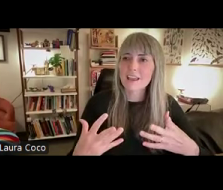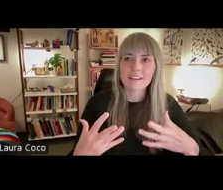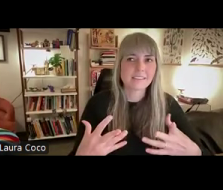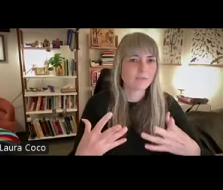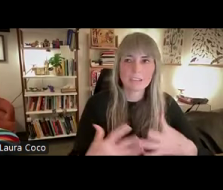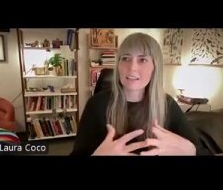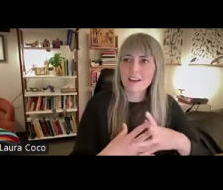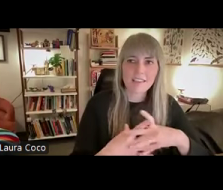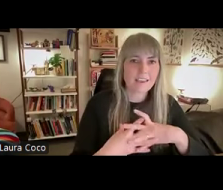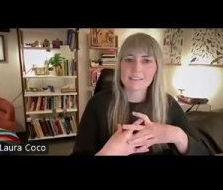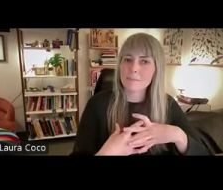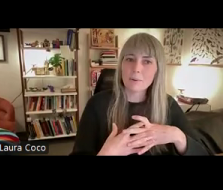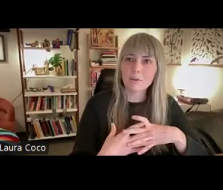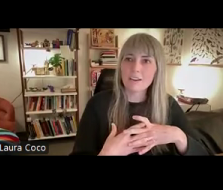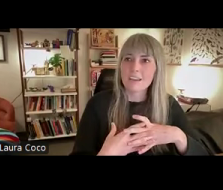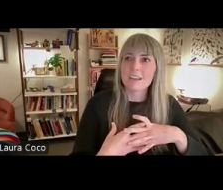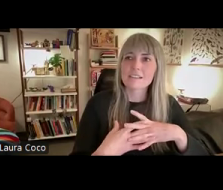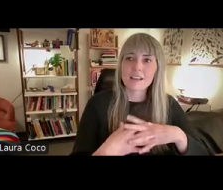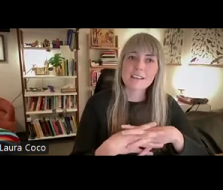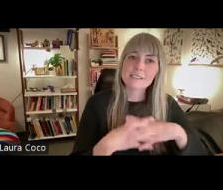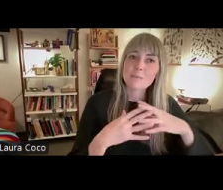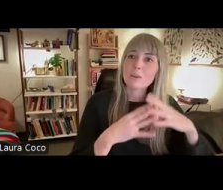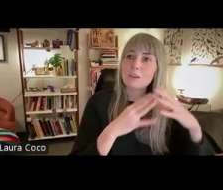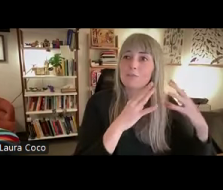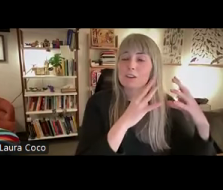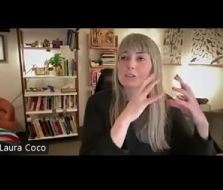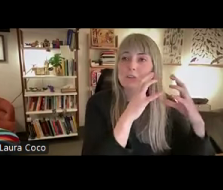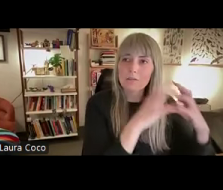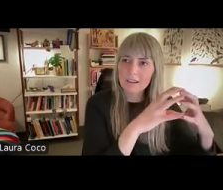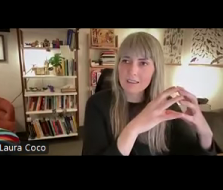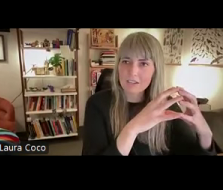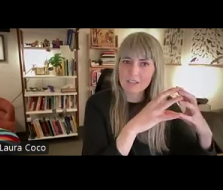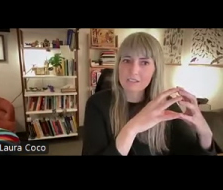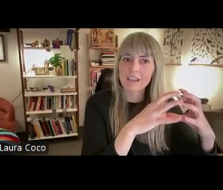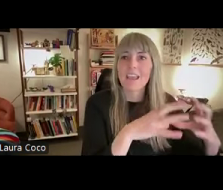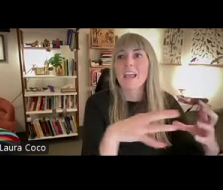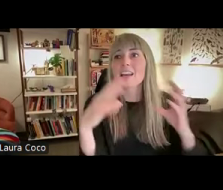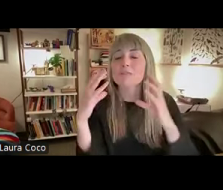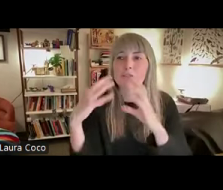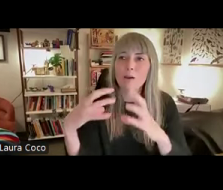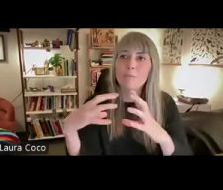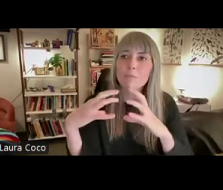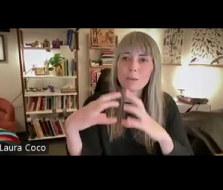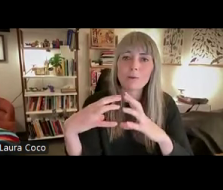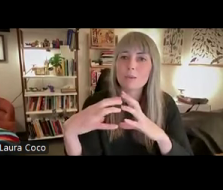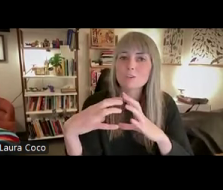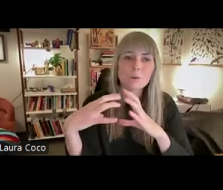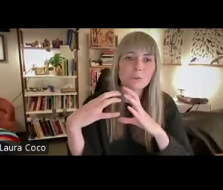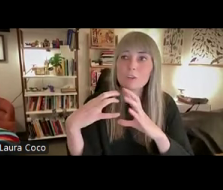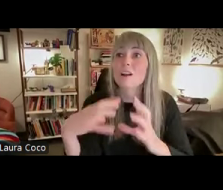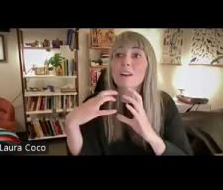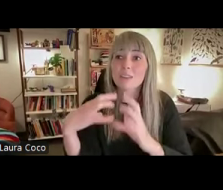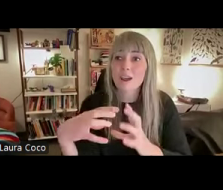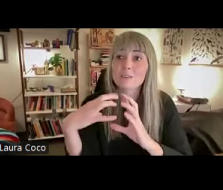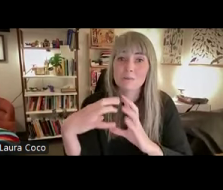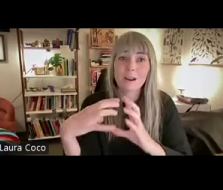trabajadores agrícolas se pudieran estas protecciones auditivas. Y no es tan simple si es que no hay ninguna regulaciones.